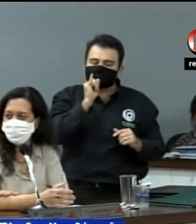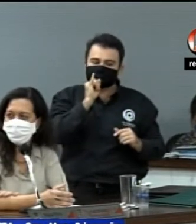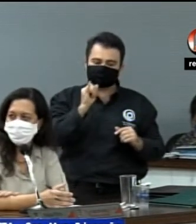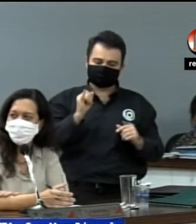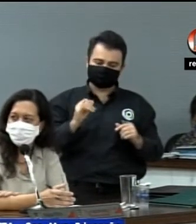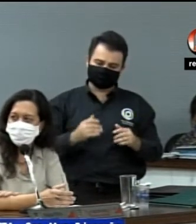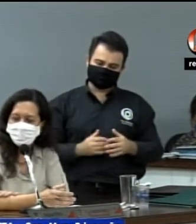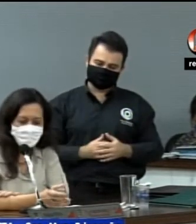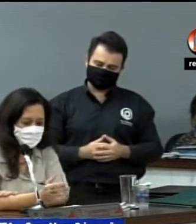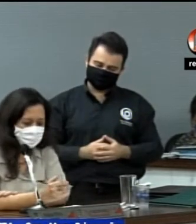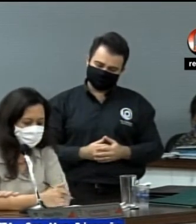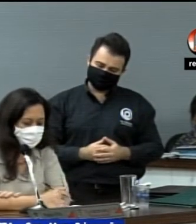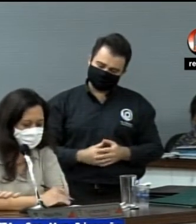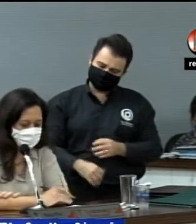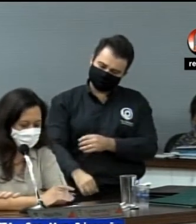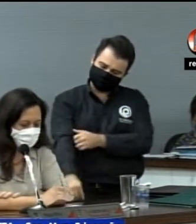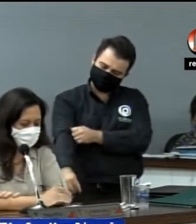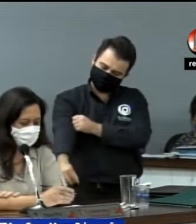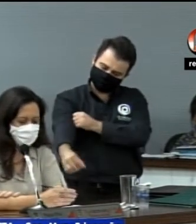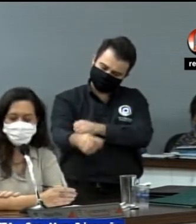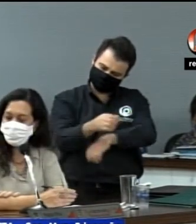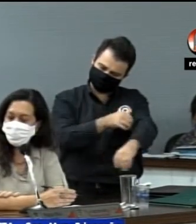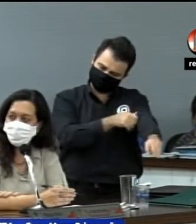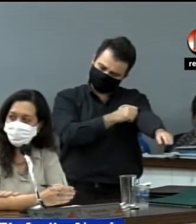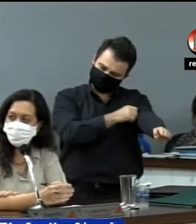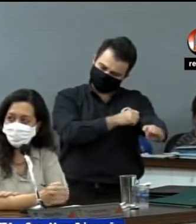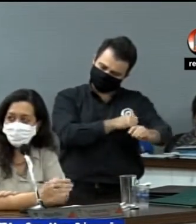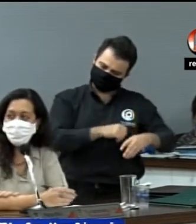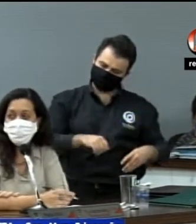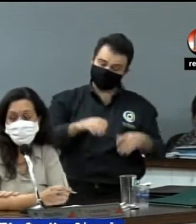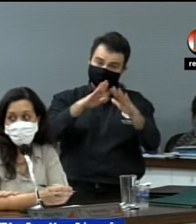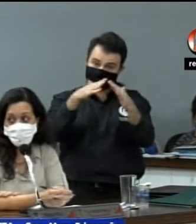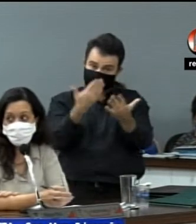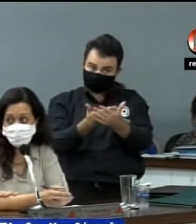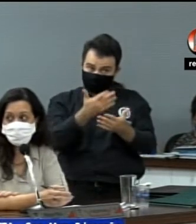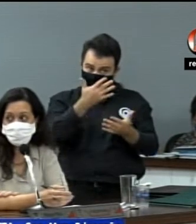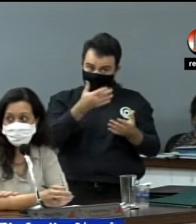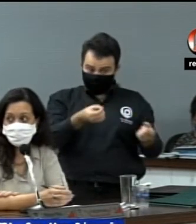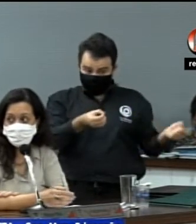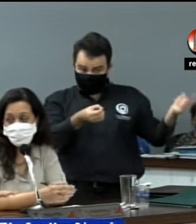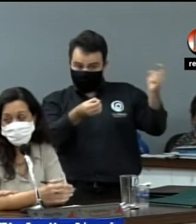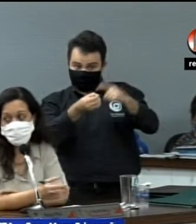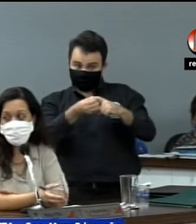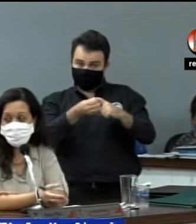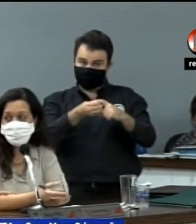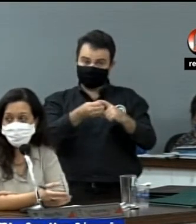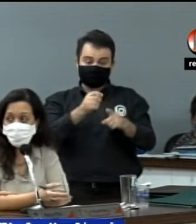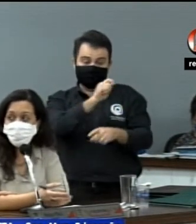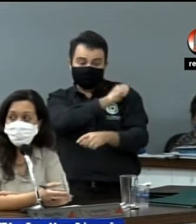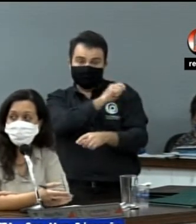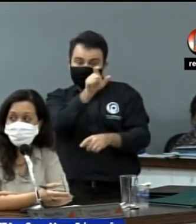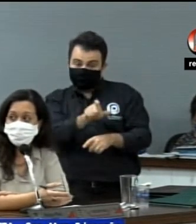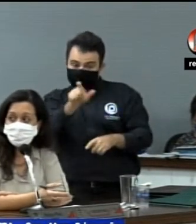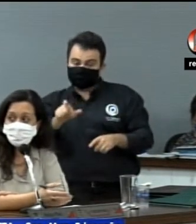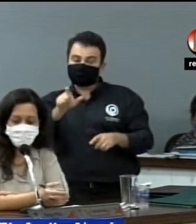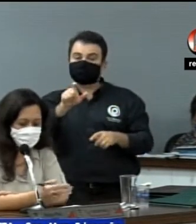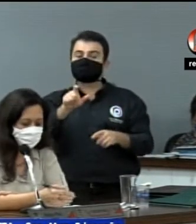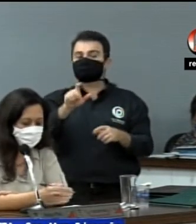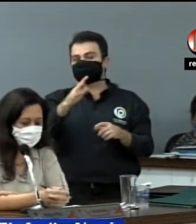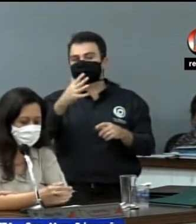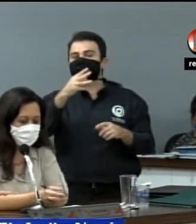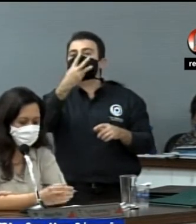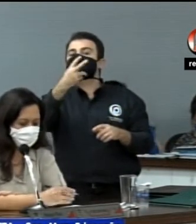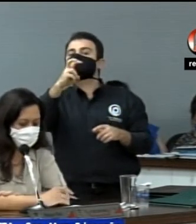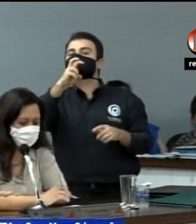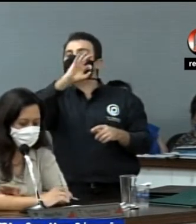vai haver, mas o percentual que a gente adotou foi para minimizar o risco. Então, a gente trabalha sempre com risco. Então, nesse